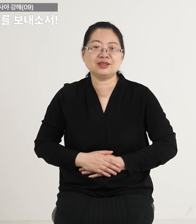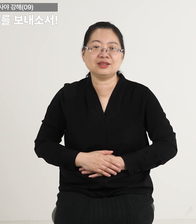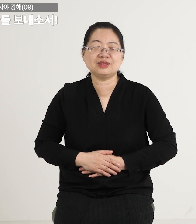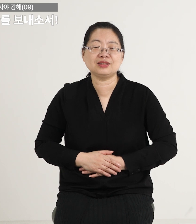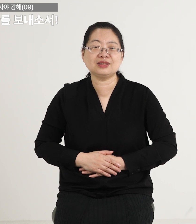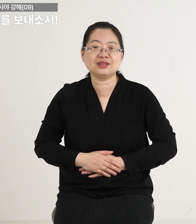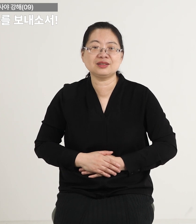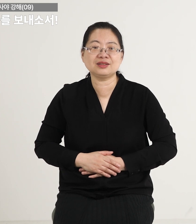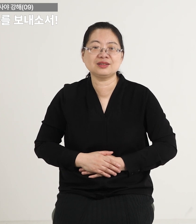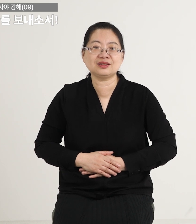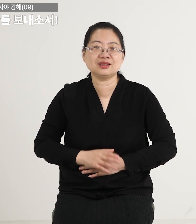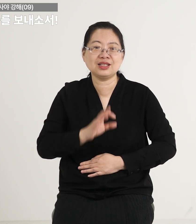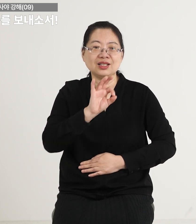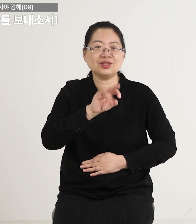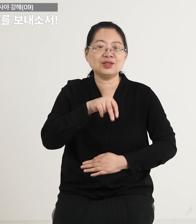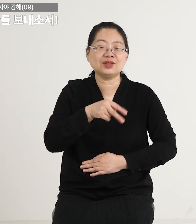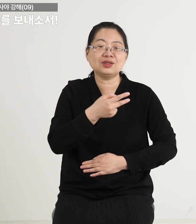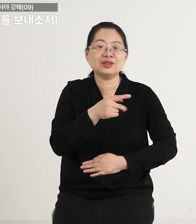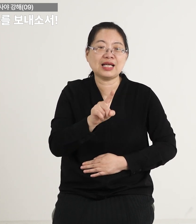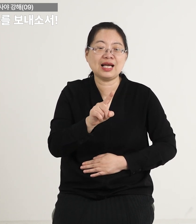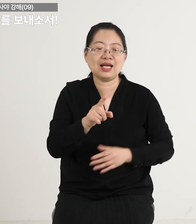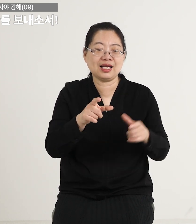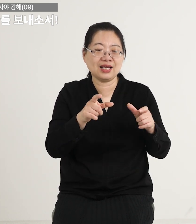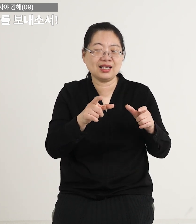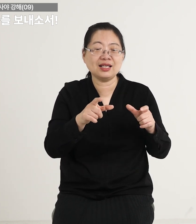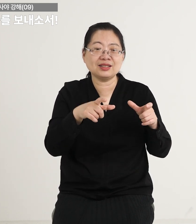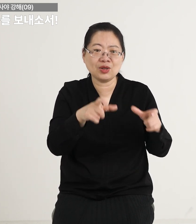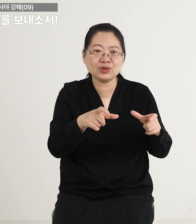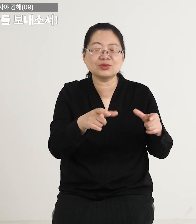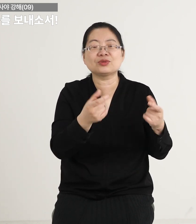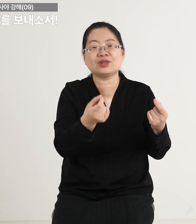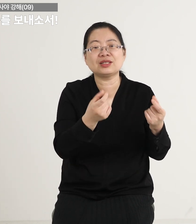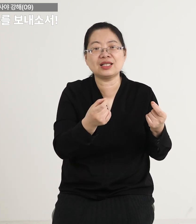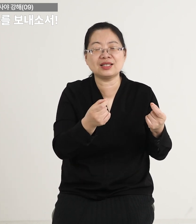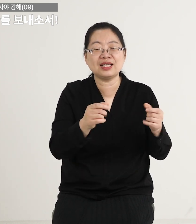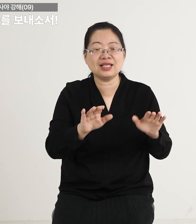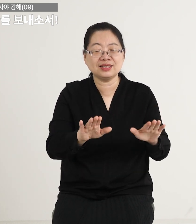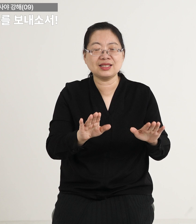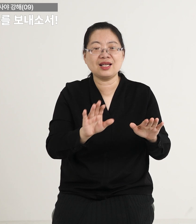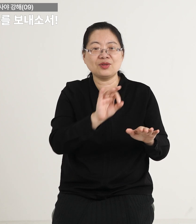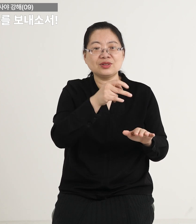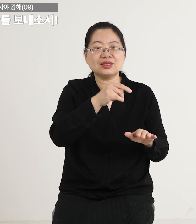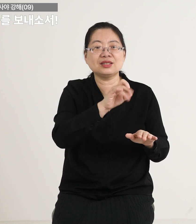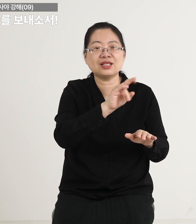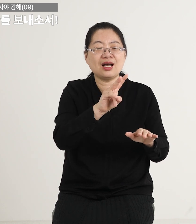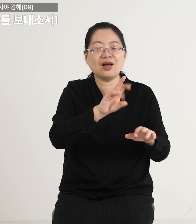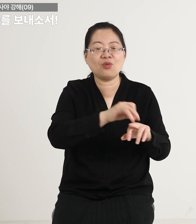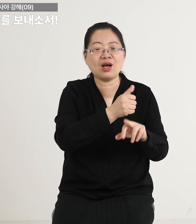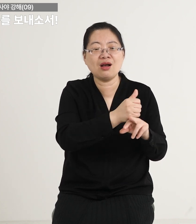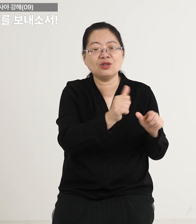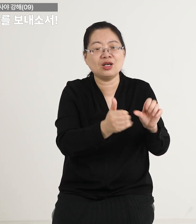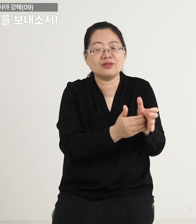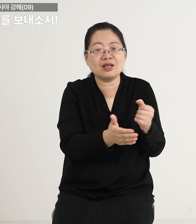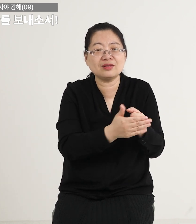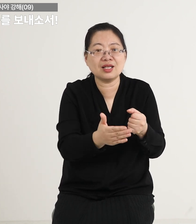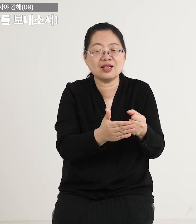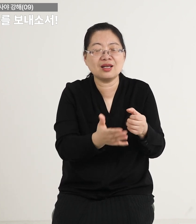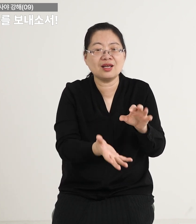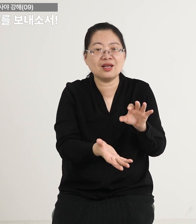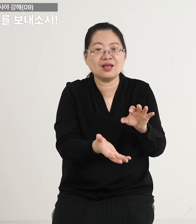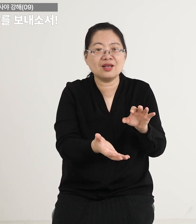유다도 왜 안 그랬겠어요? 이제 이 나라는 끝났다. 곧 아수르든